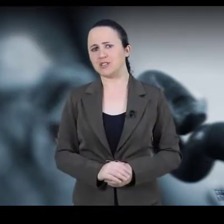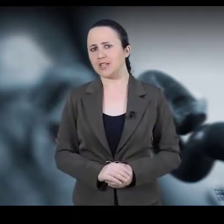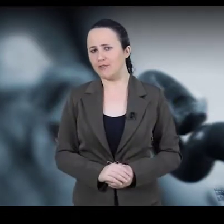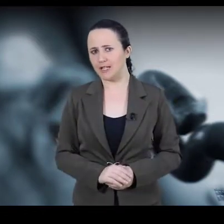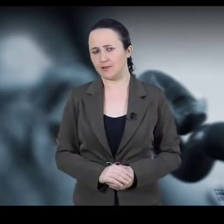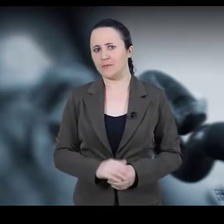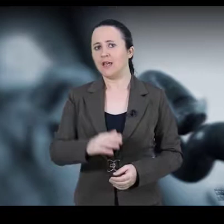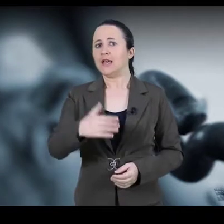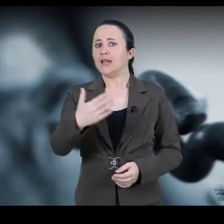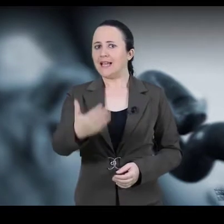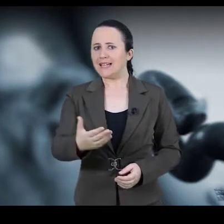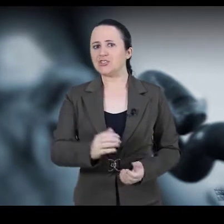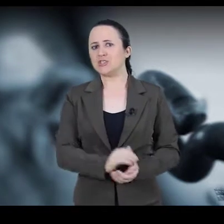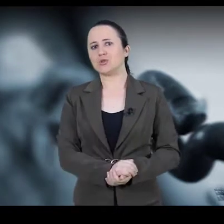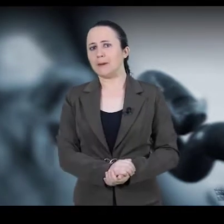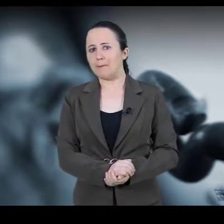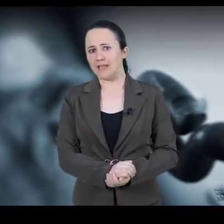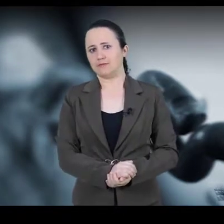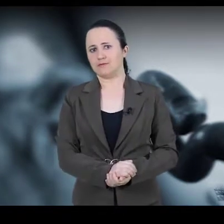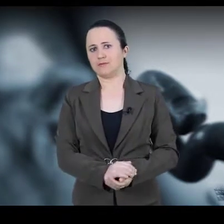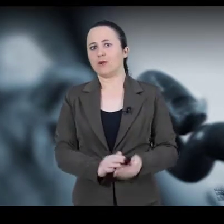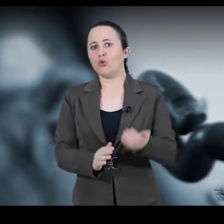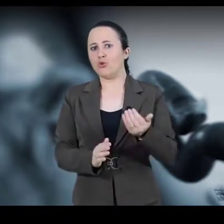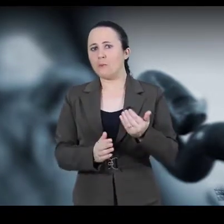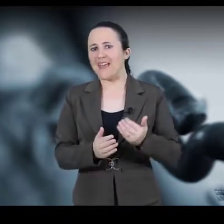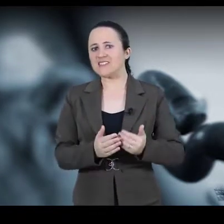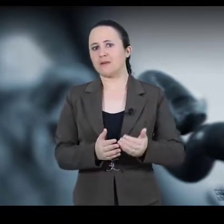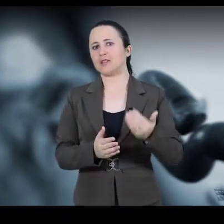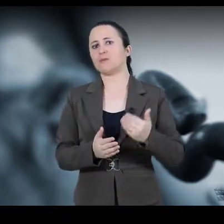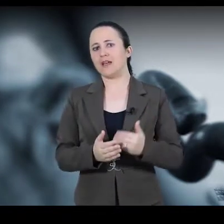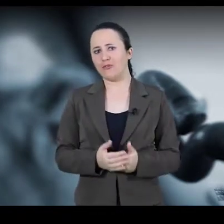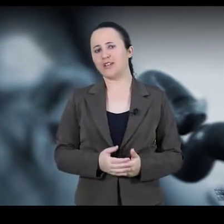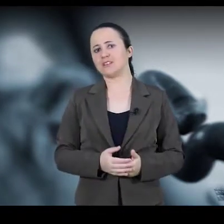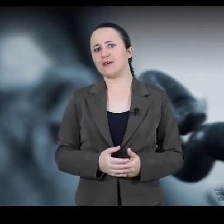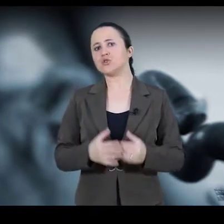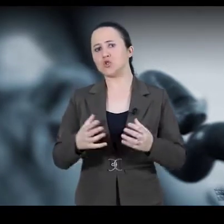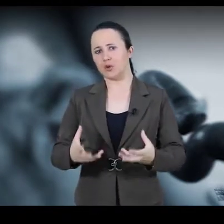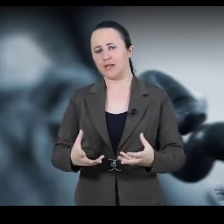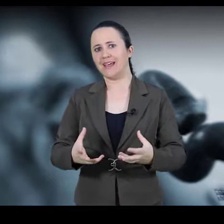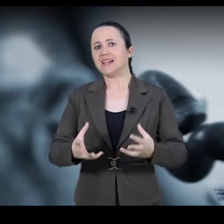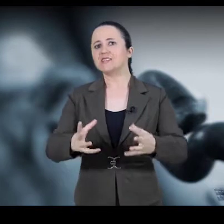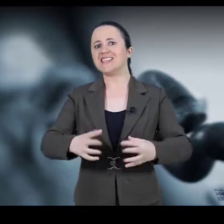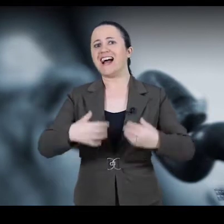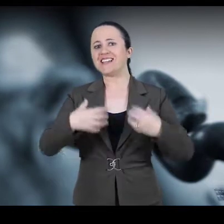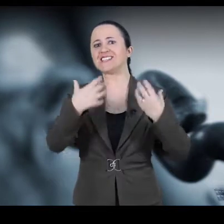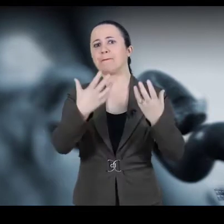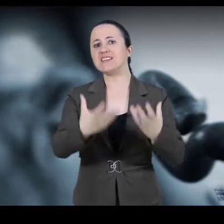ser evitado. E além disso, também, um pensamento, uma reflexão sobre se há esta